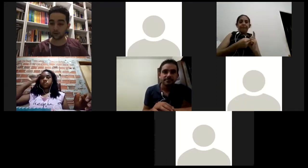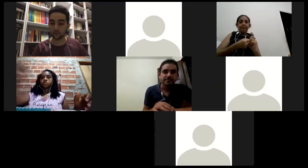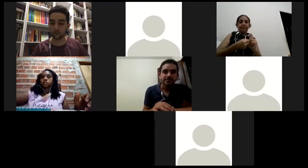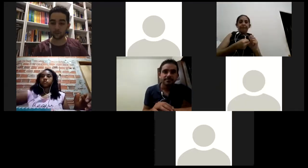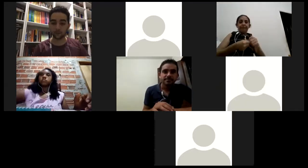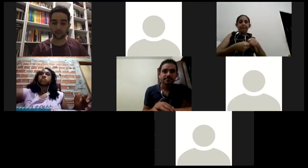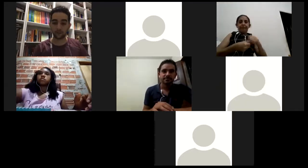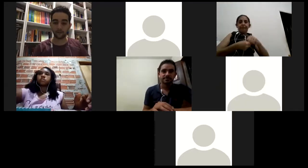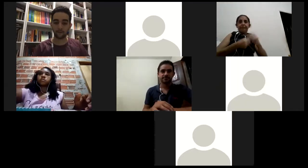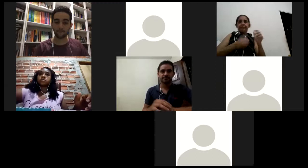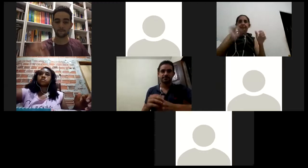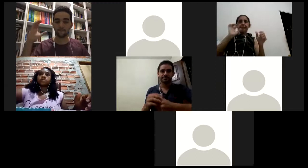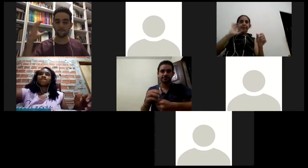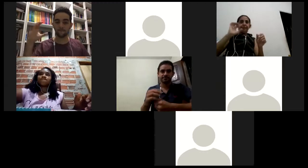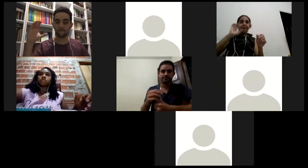Coca-Cola.